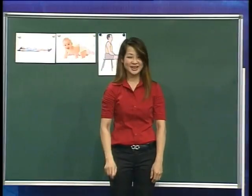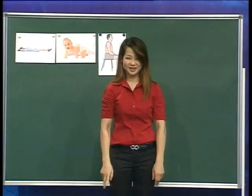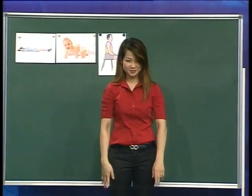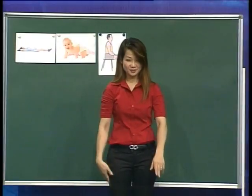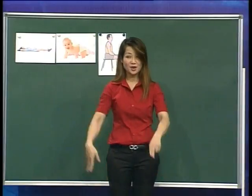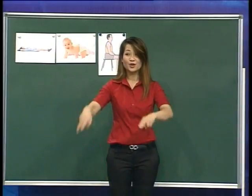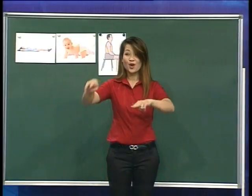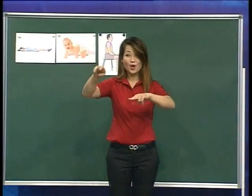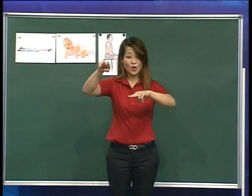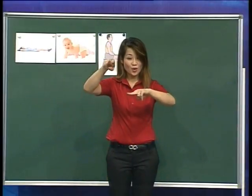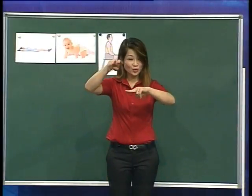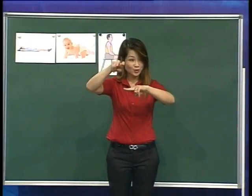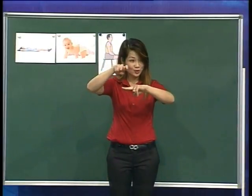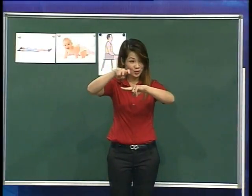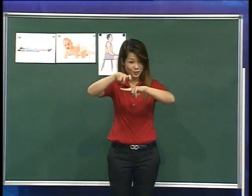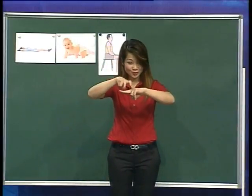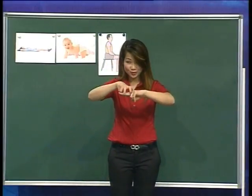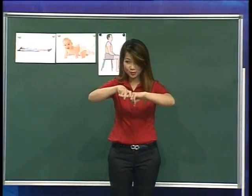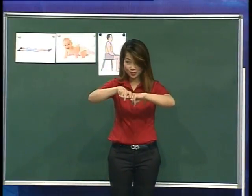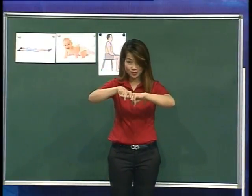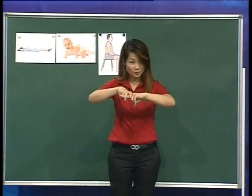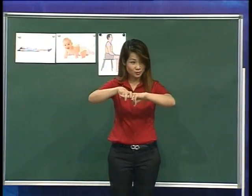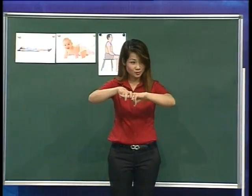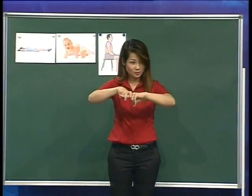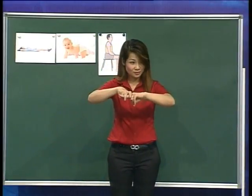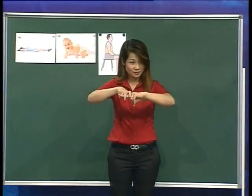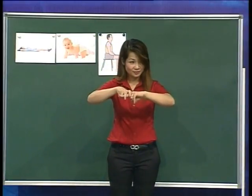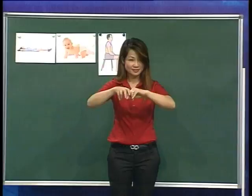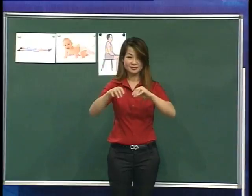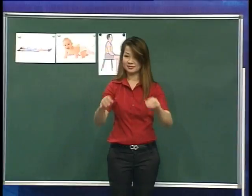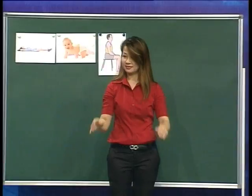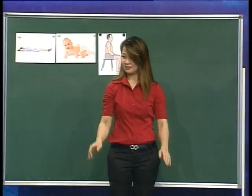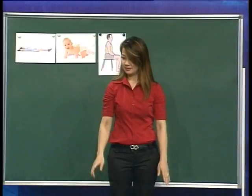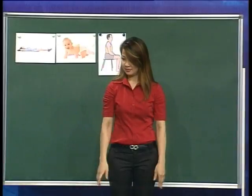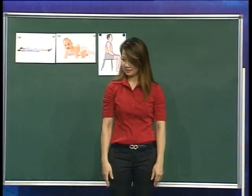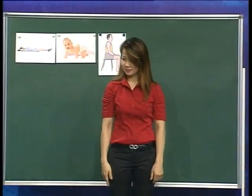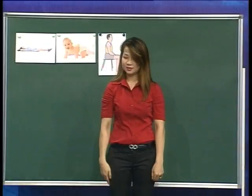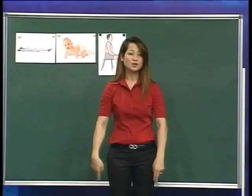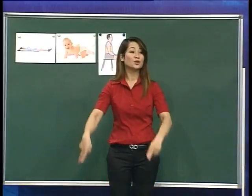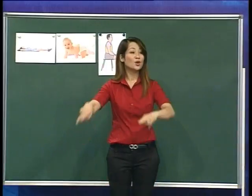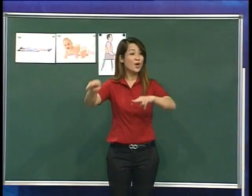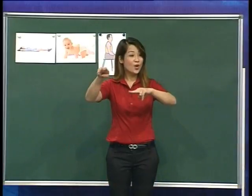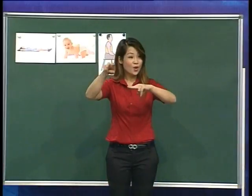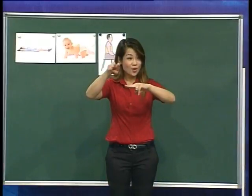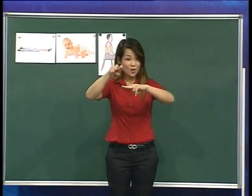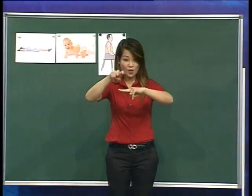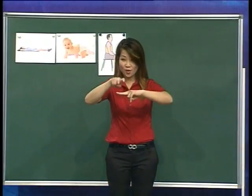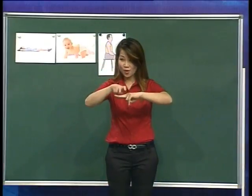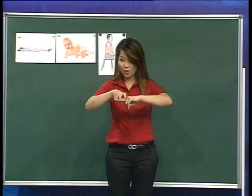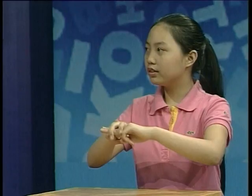Các bạn có đoán là người đang ngồi Đây là ký hiệu ngồi Động tác một Tay trái để chữ cái ngón tay u Đầu các ngón tay hướng sang bên